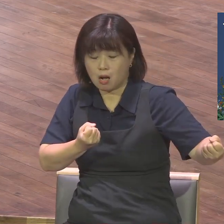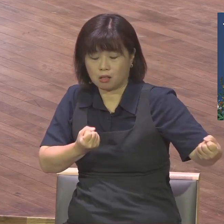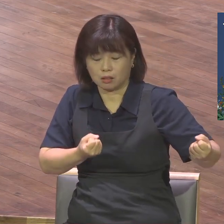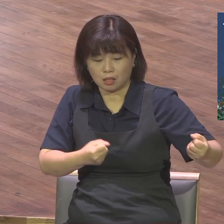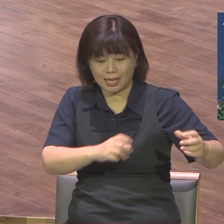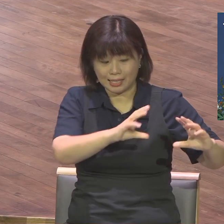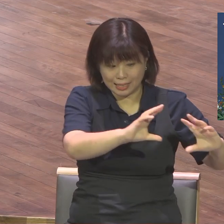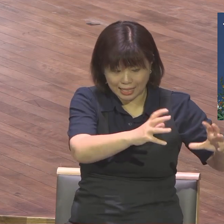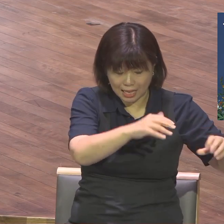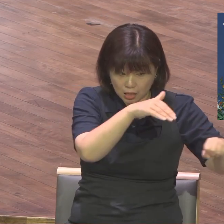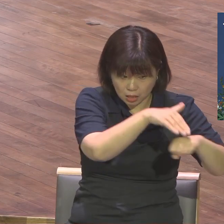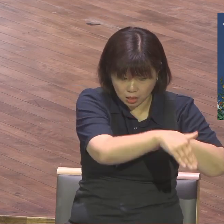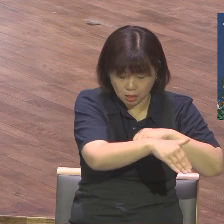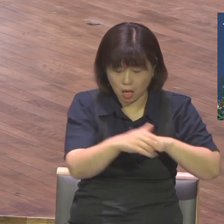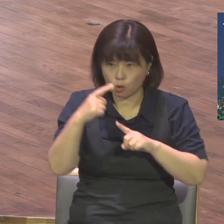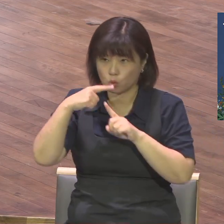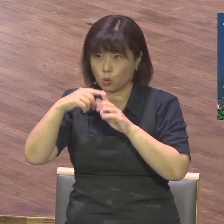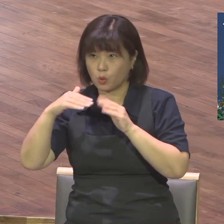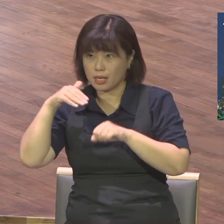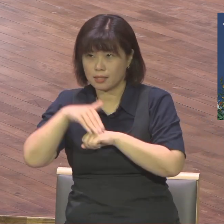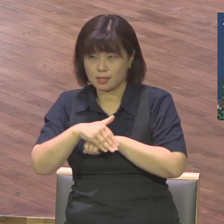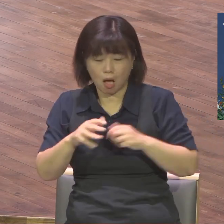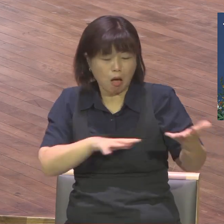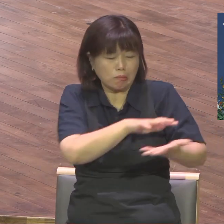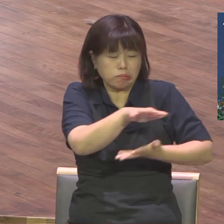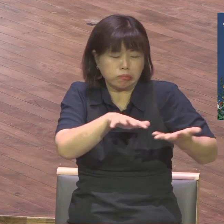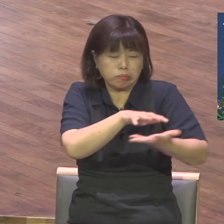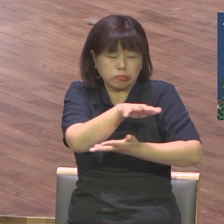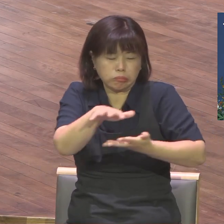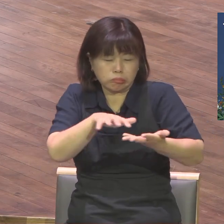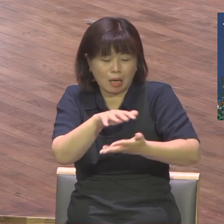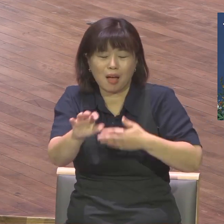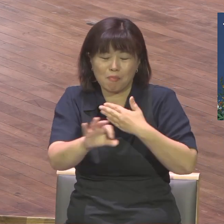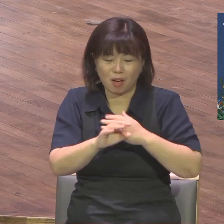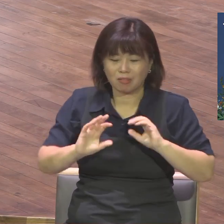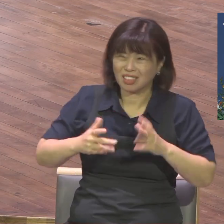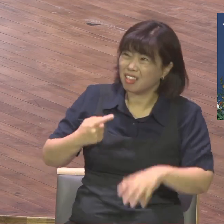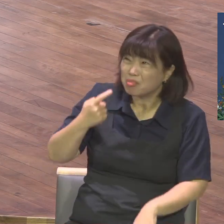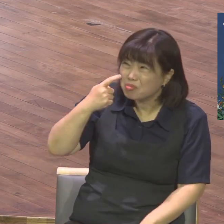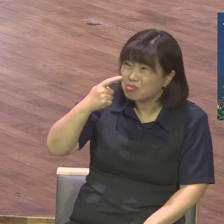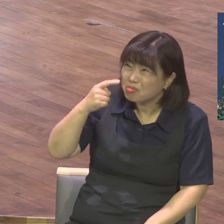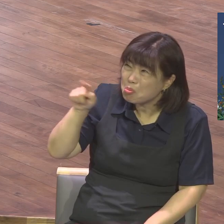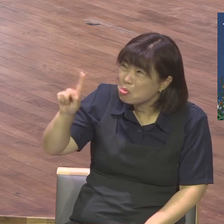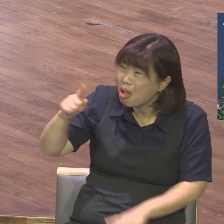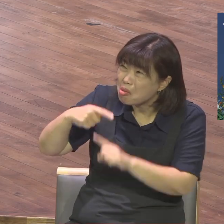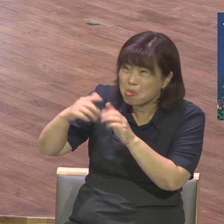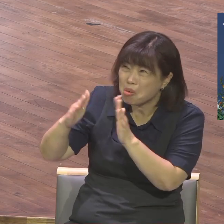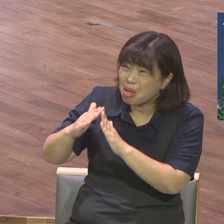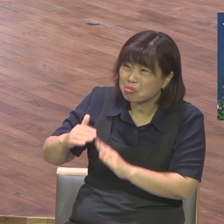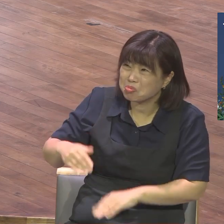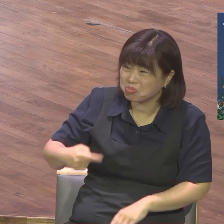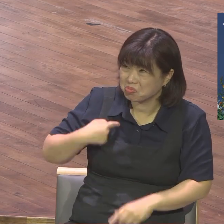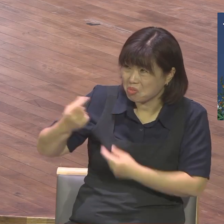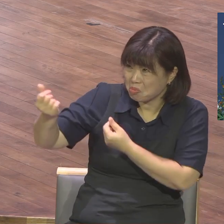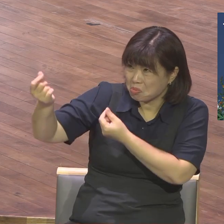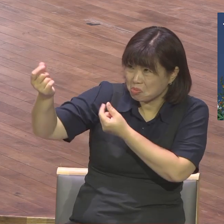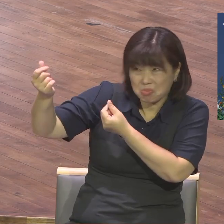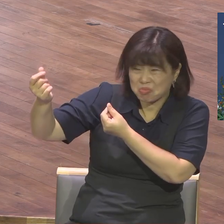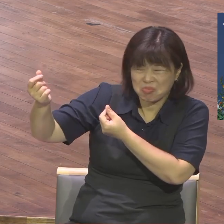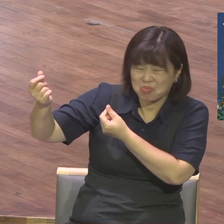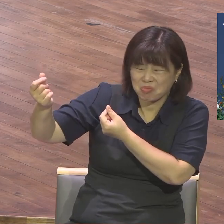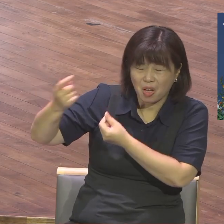결국은 교회의 귀를 기울이게 될 것이다. 무슨 말입니까? 교회가 교회로서의 본질을 다하게